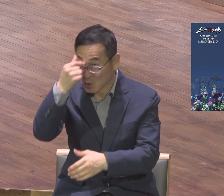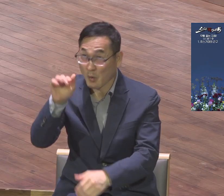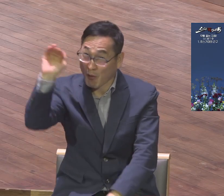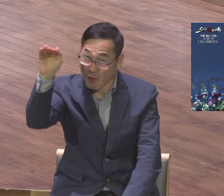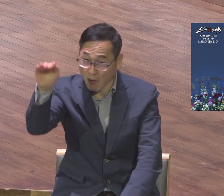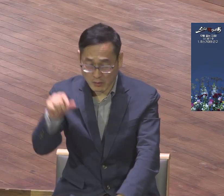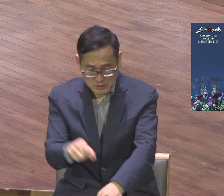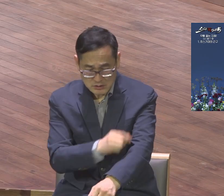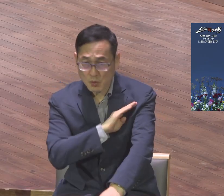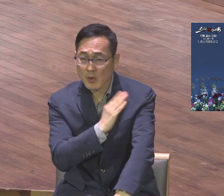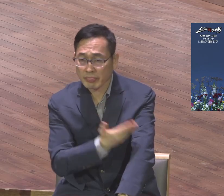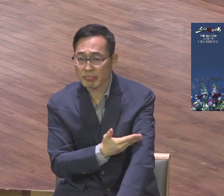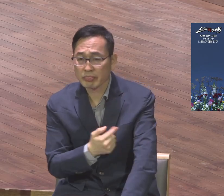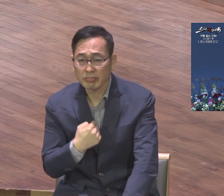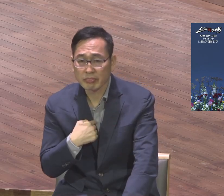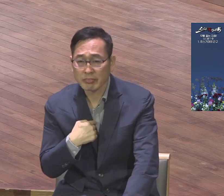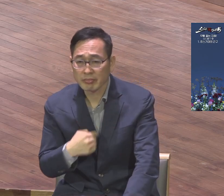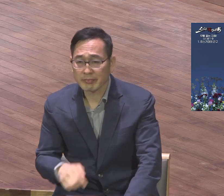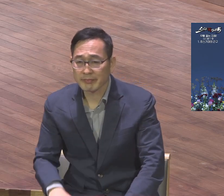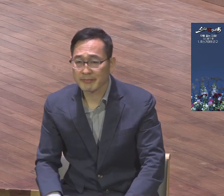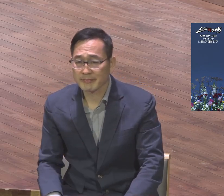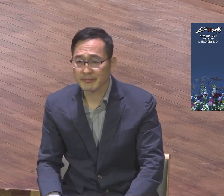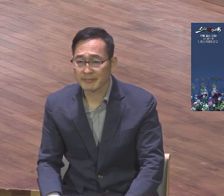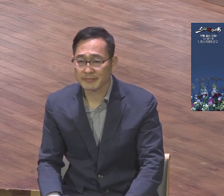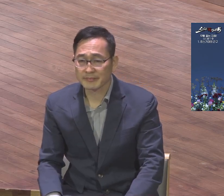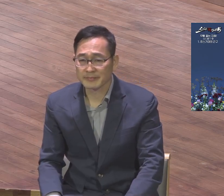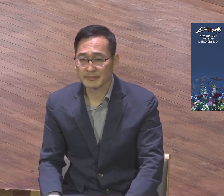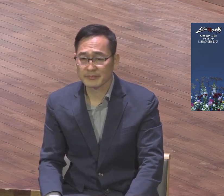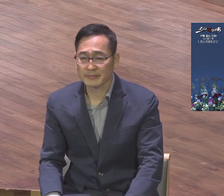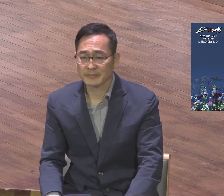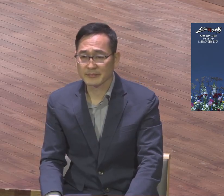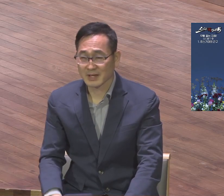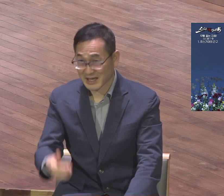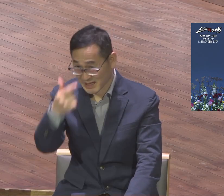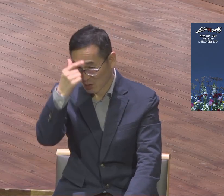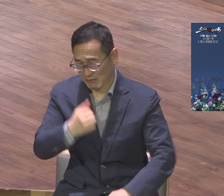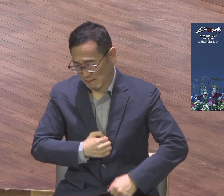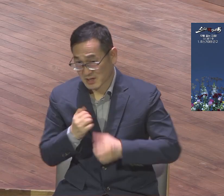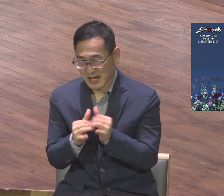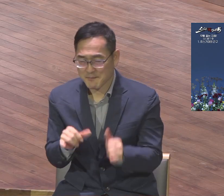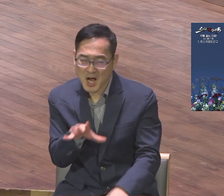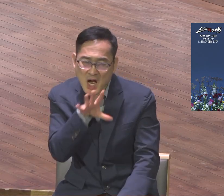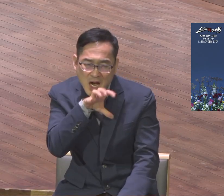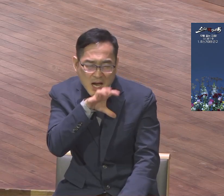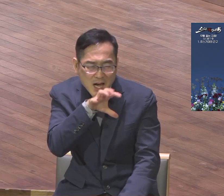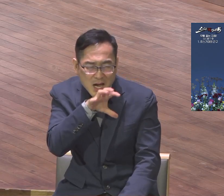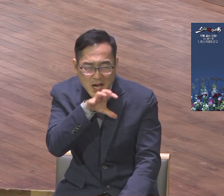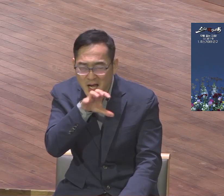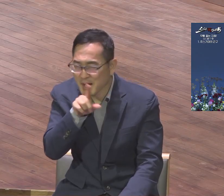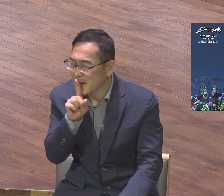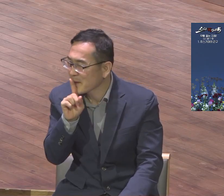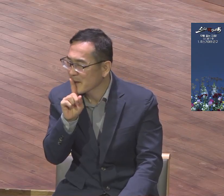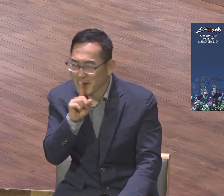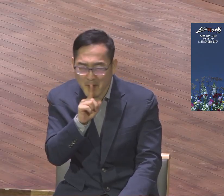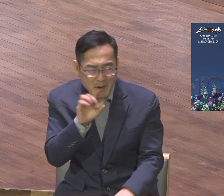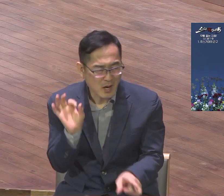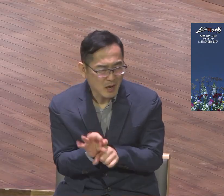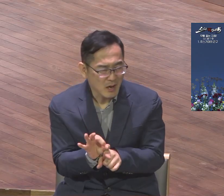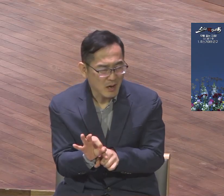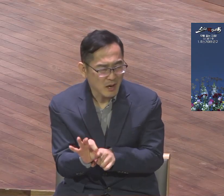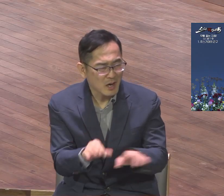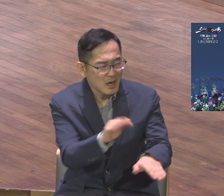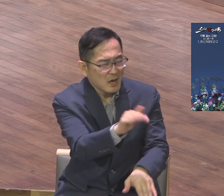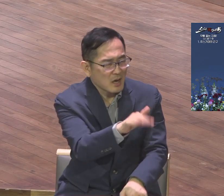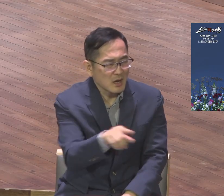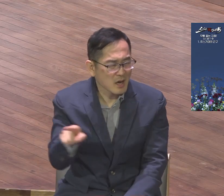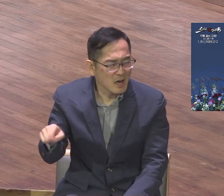기도 안 하는 사람은 어떻게 알 수 있느냐? 말이 너무 많아요. 아, 수단 방법 막 인본주의 쓰고 이 사람 저